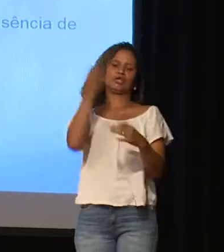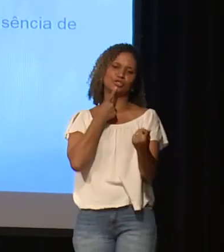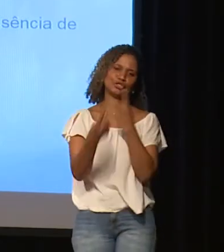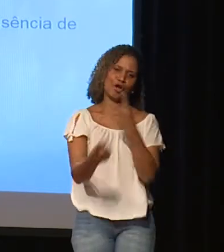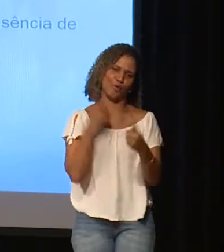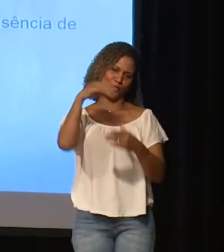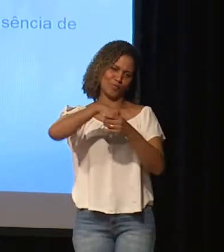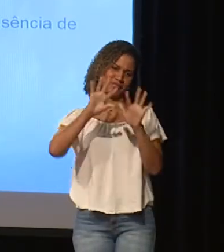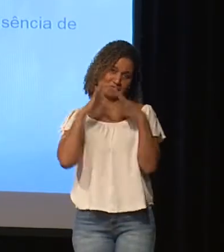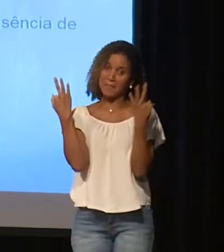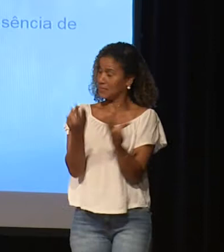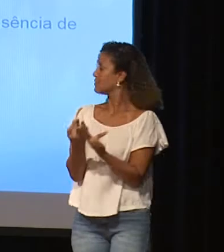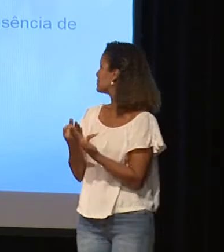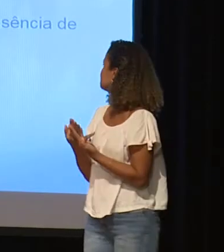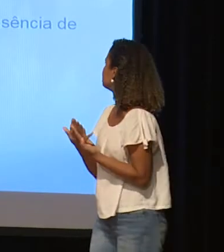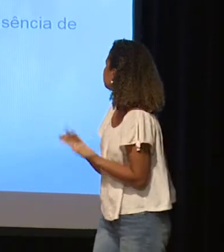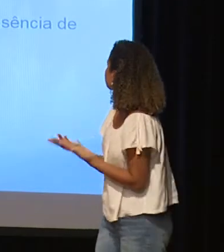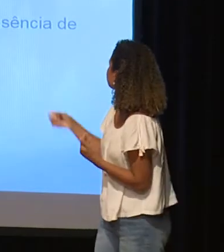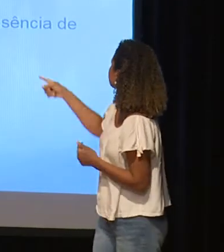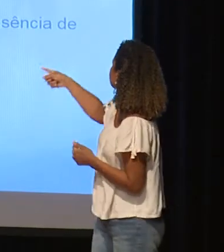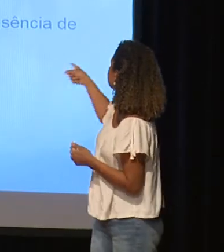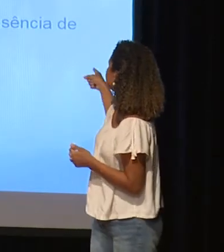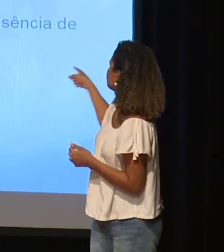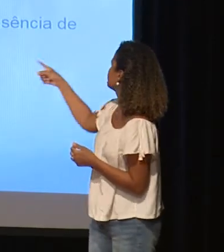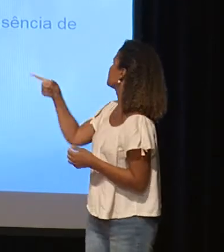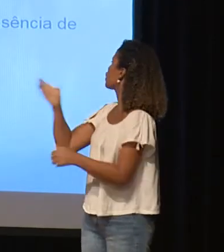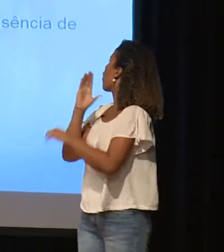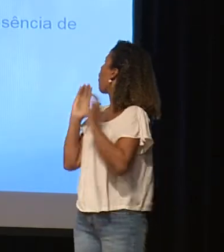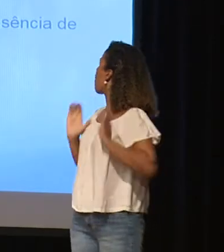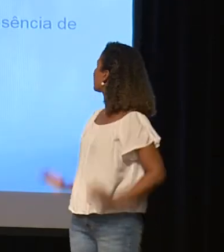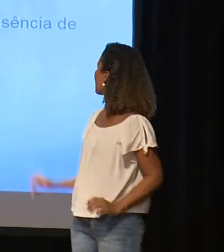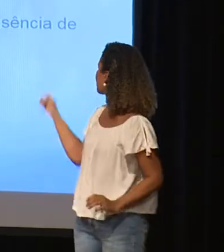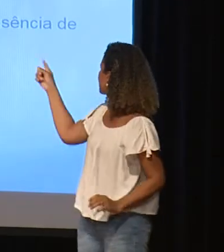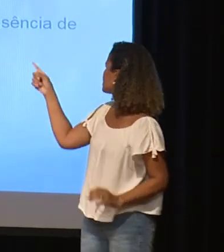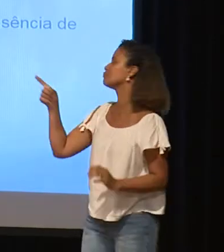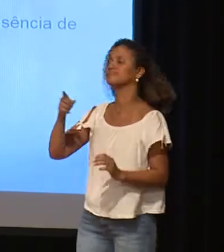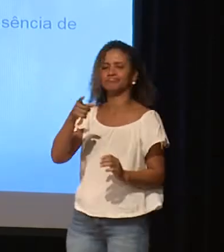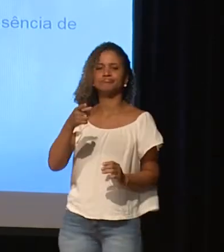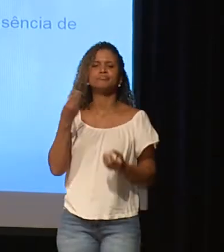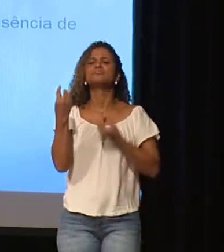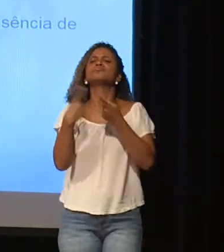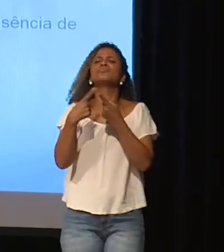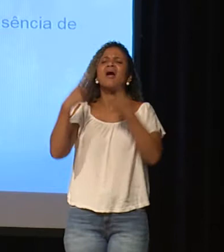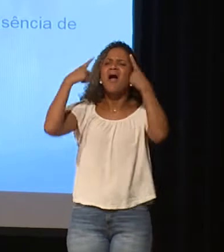da família, de suma importância, para ter uma comunicação, o comportamento